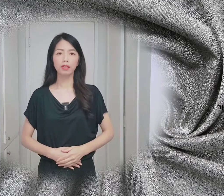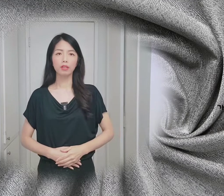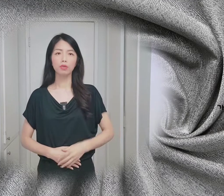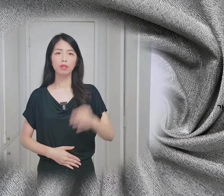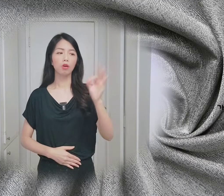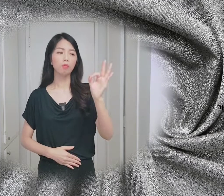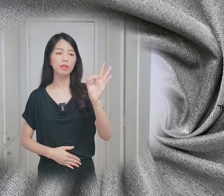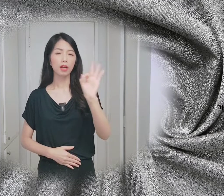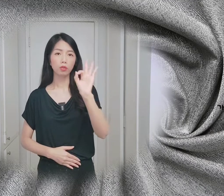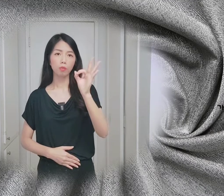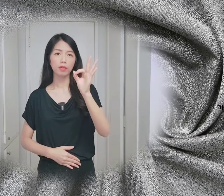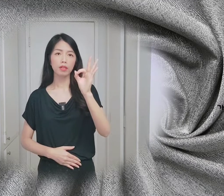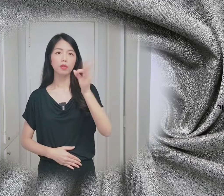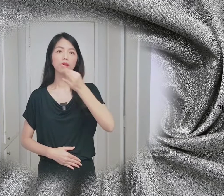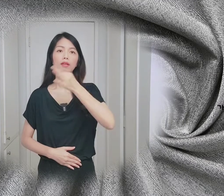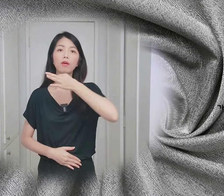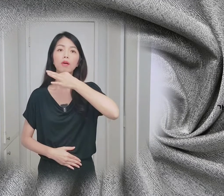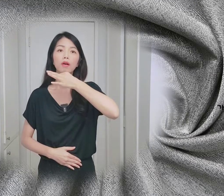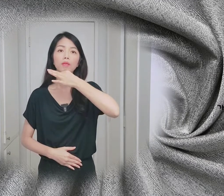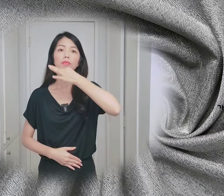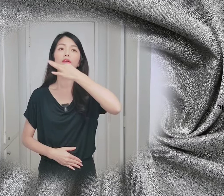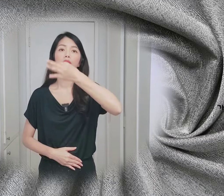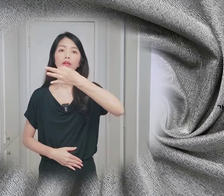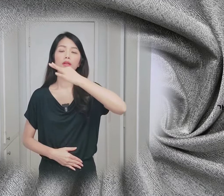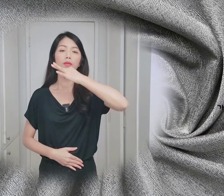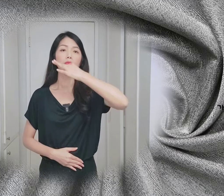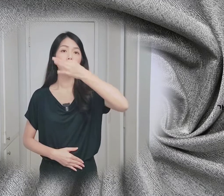목소리를 나타내는 수어죠. 엄지하고 검지를 이용해서